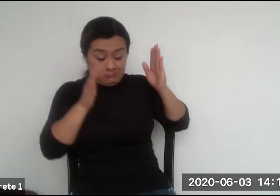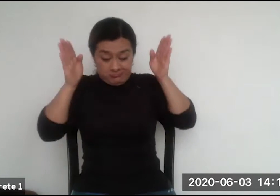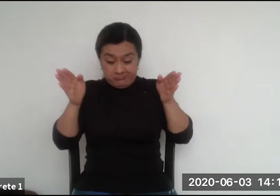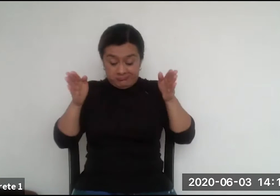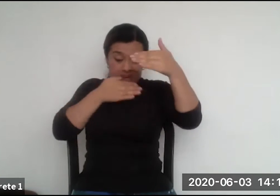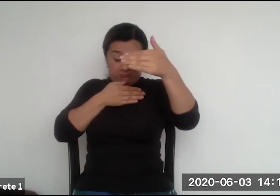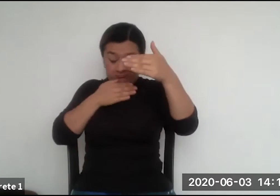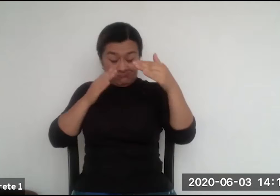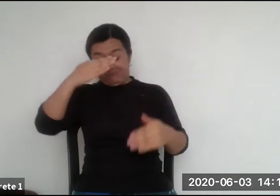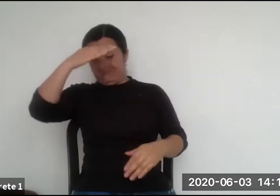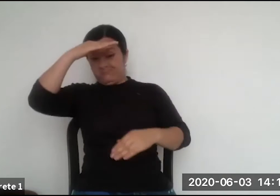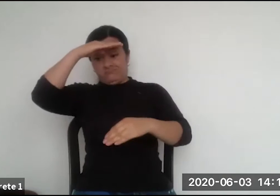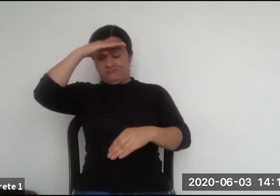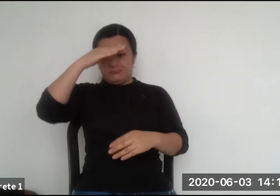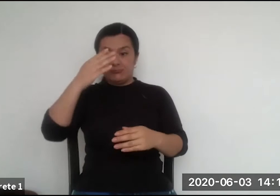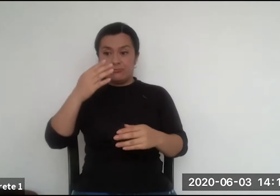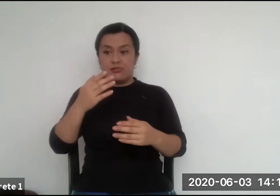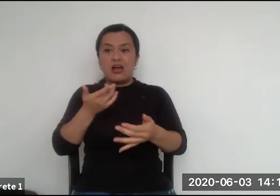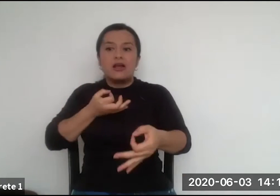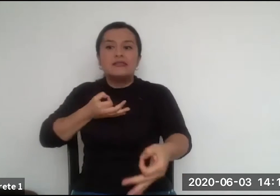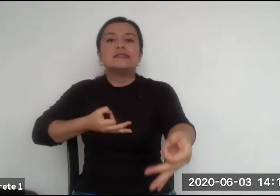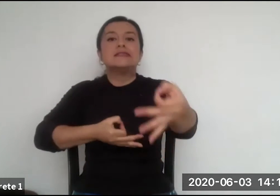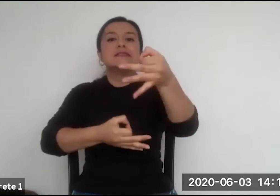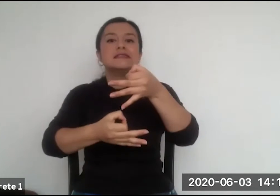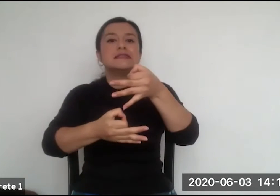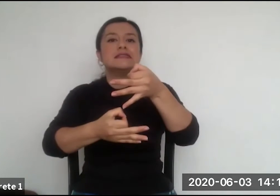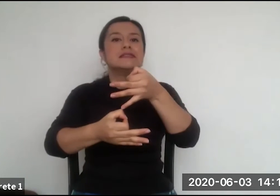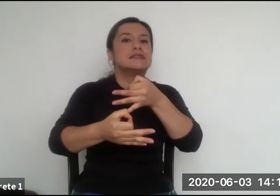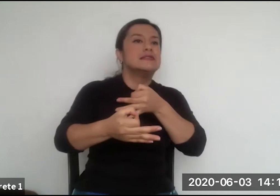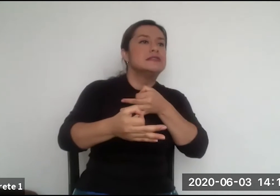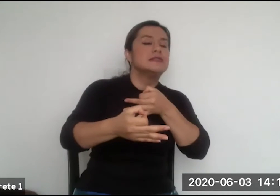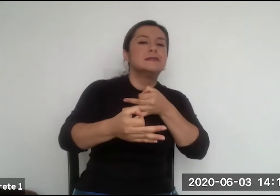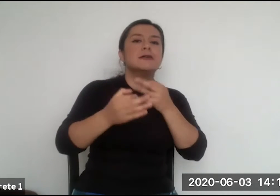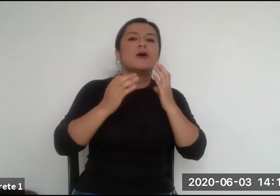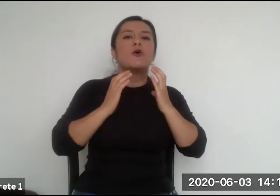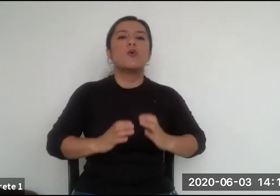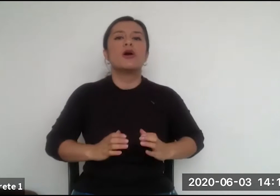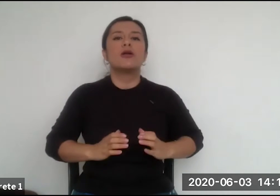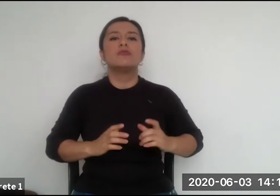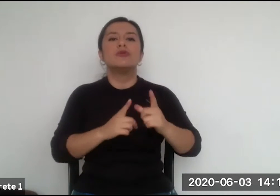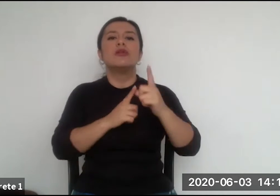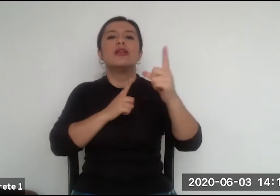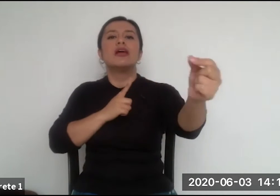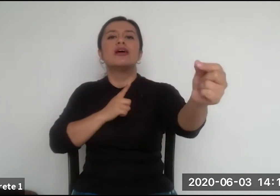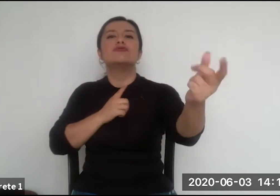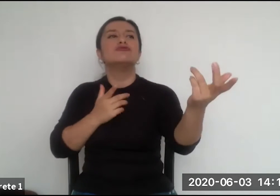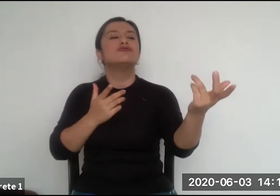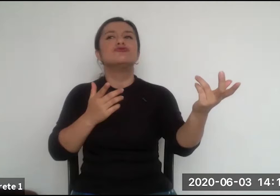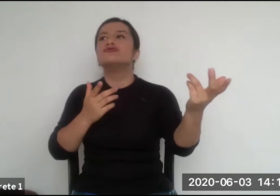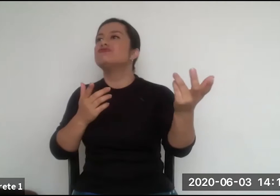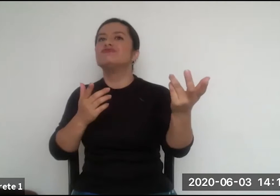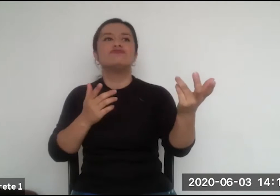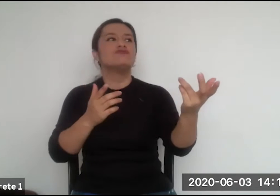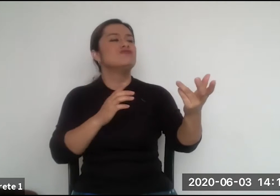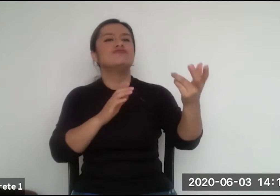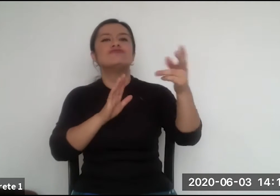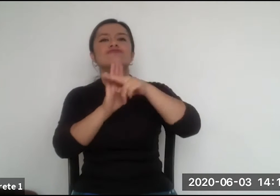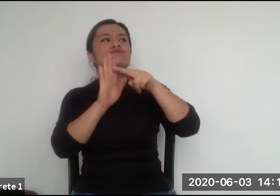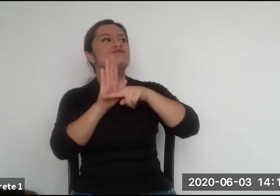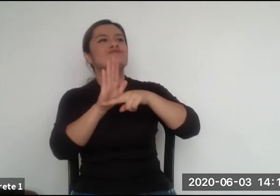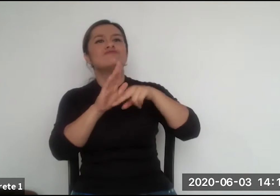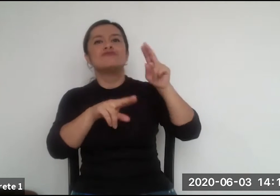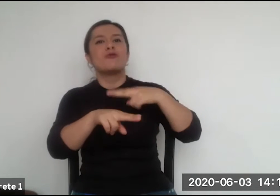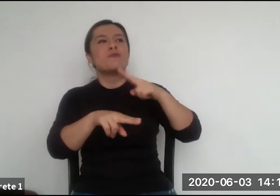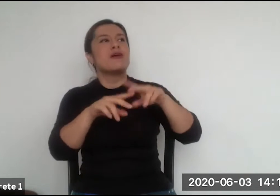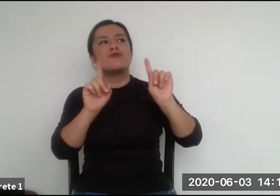tener empatía radical con todos aquellos cuerpos que salen de la norma a partir de una virtualidad. O sea,